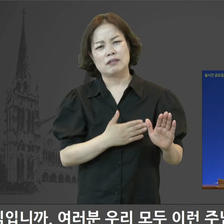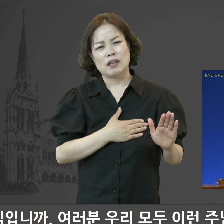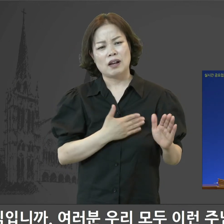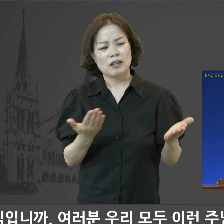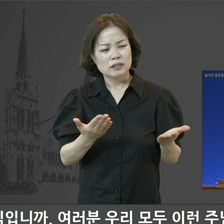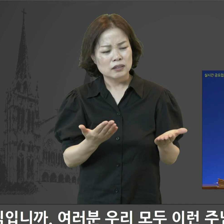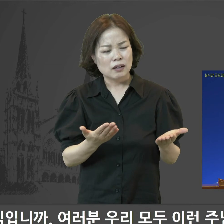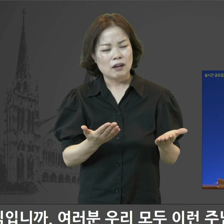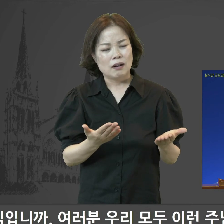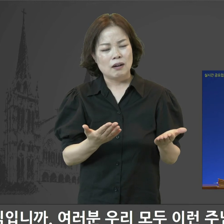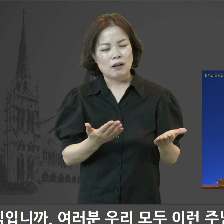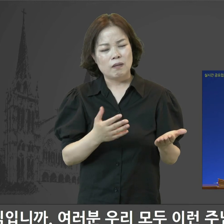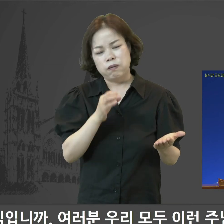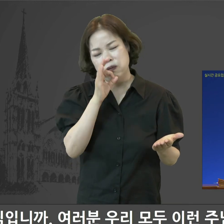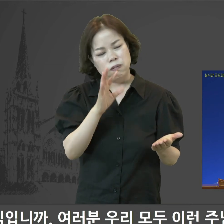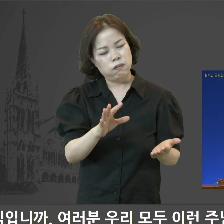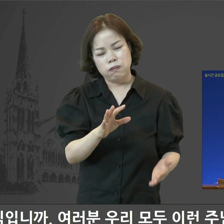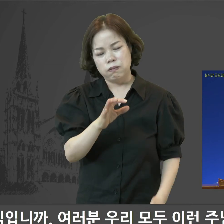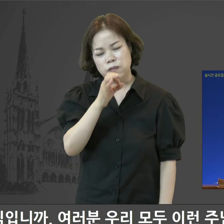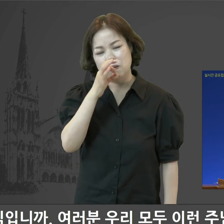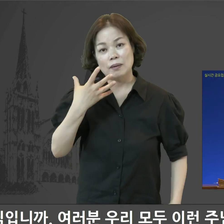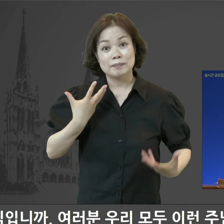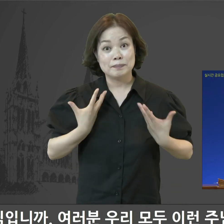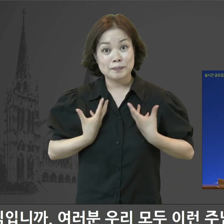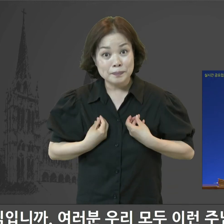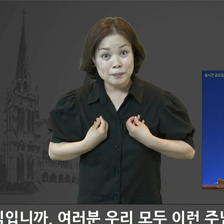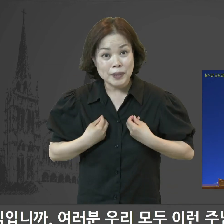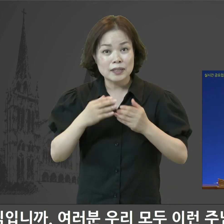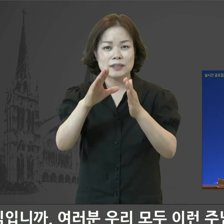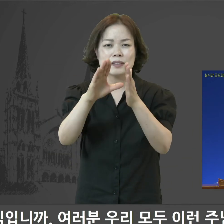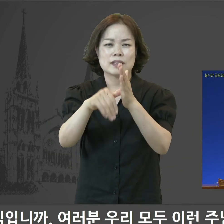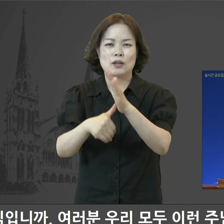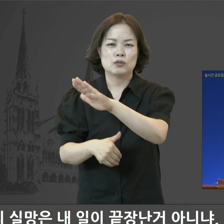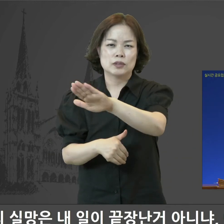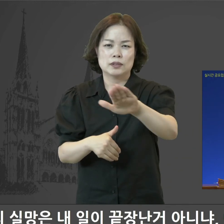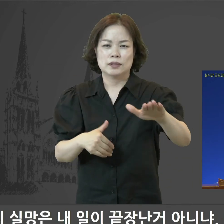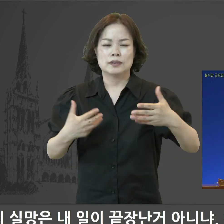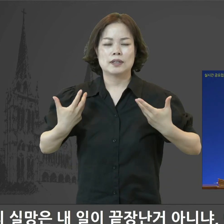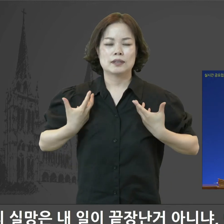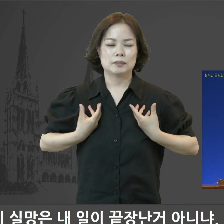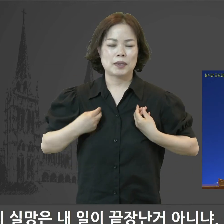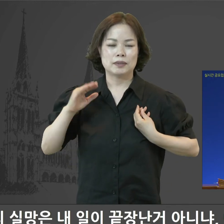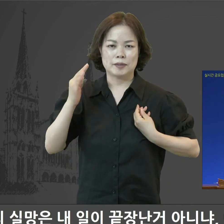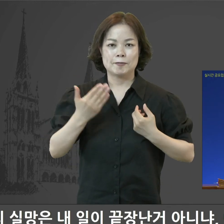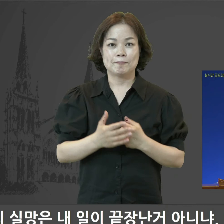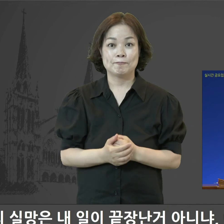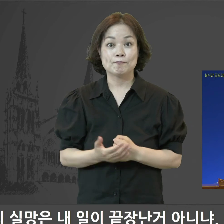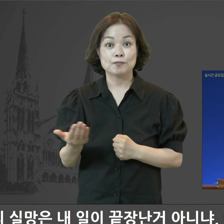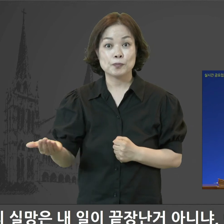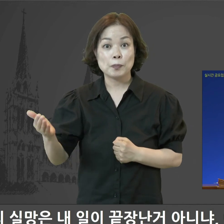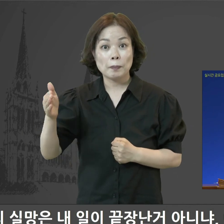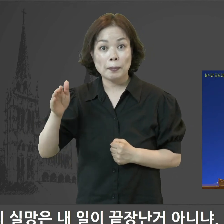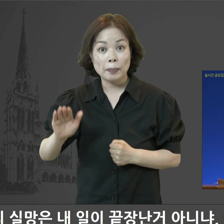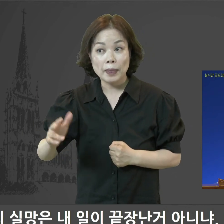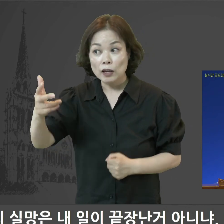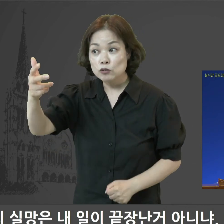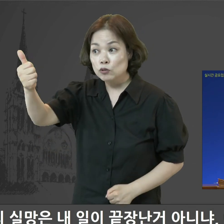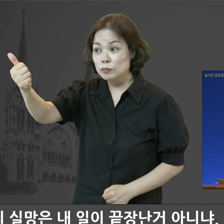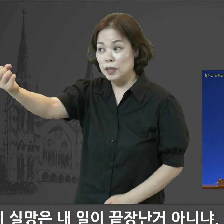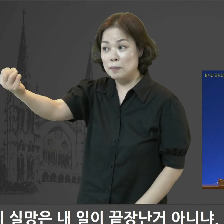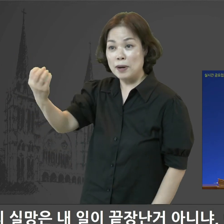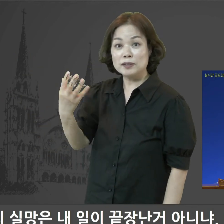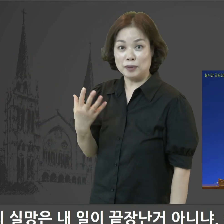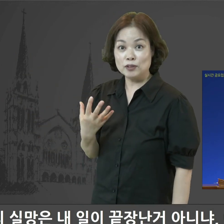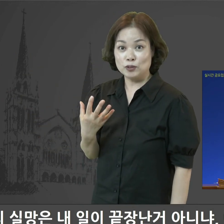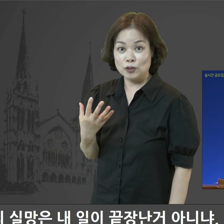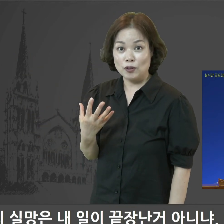일은 여기까지가 아닌가 라는 생각이 들을 때 우리는 낙심을 하는 겁니다. 그런데 주님이 우리에게 말씀해 주신